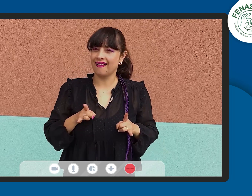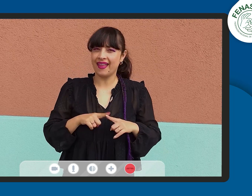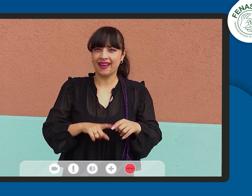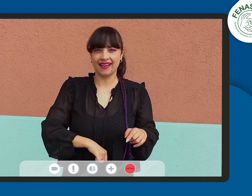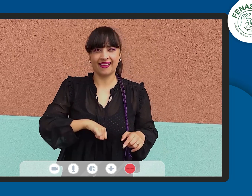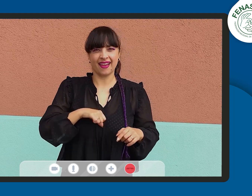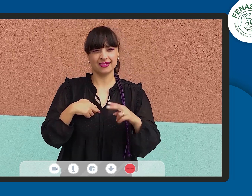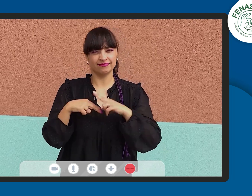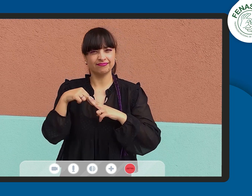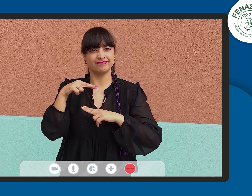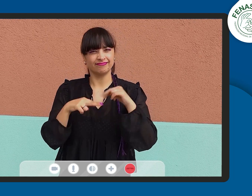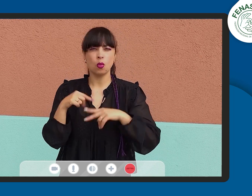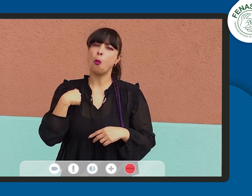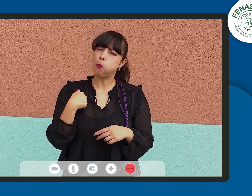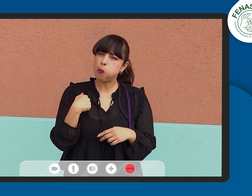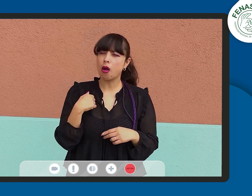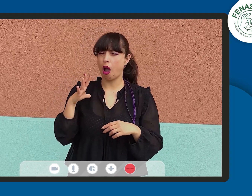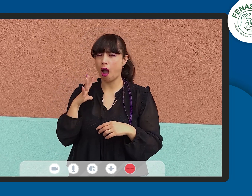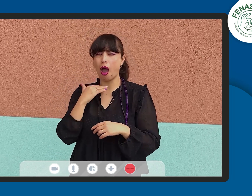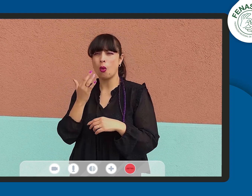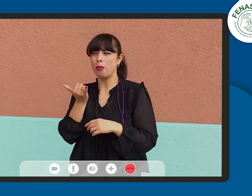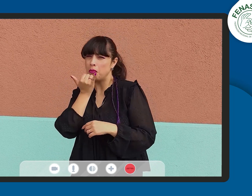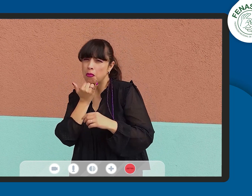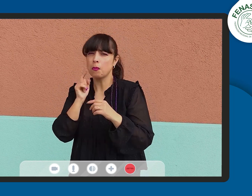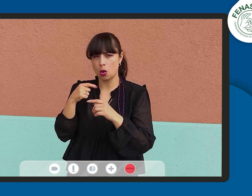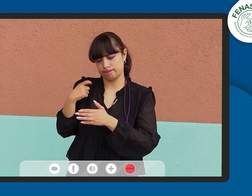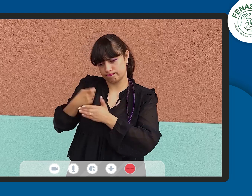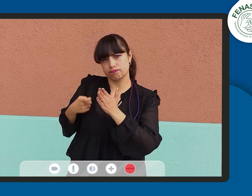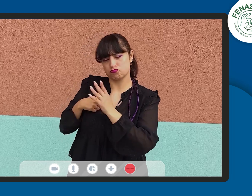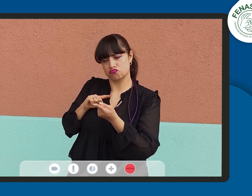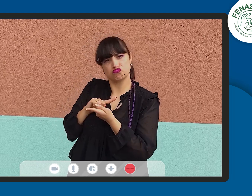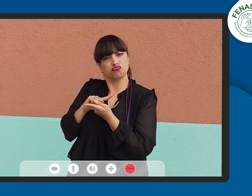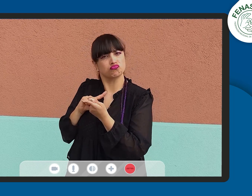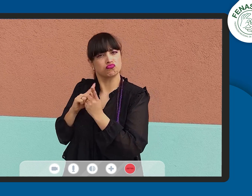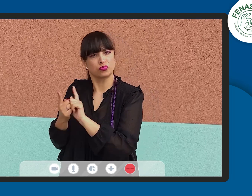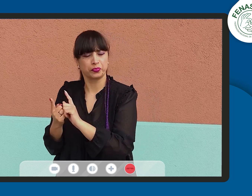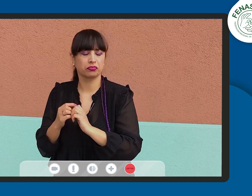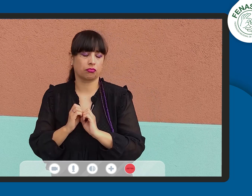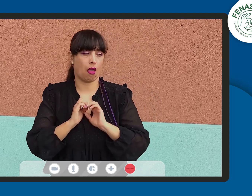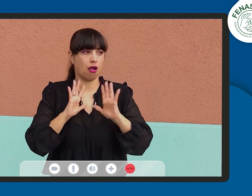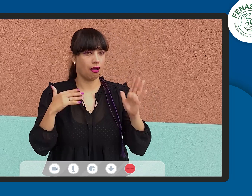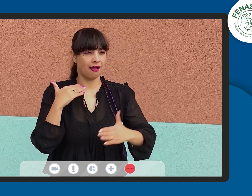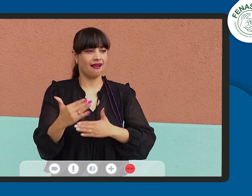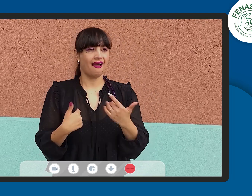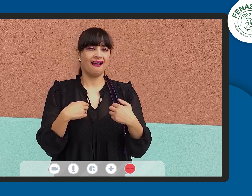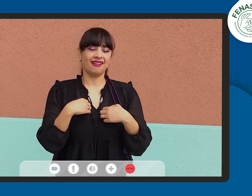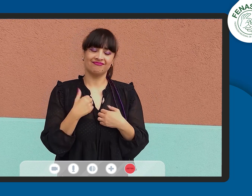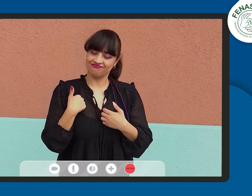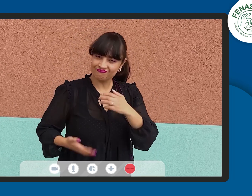finalizar sentí ese orgullo por lo que he podido construir. Claro, aún sigo cometiendo errores y corrigiendo y mejorando cada